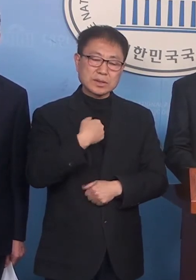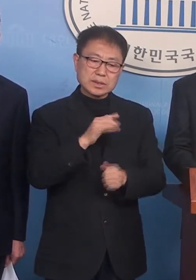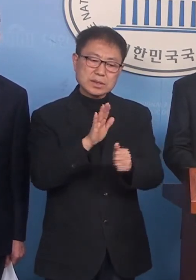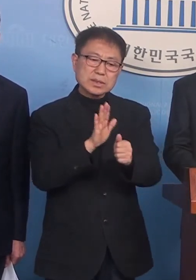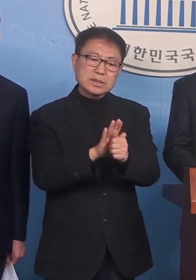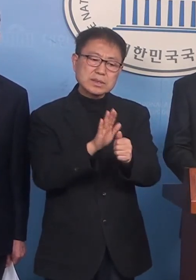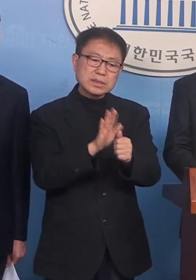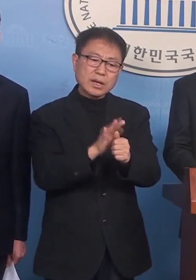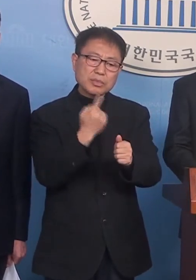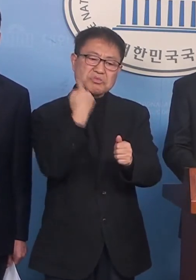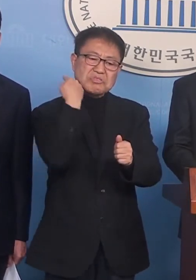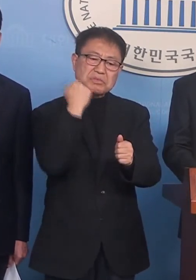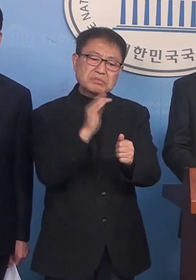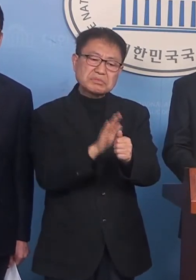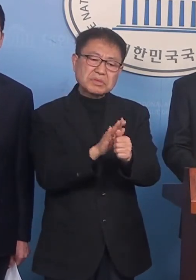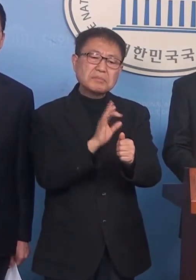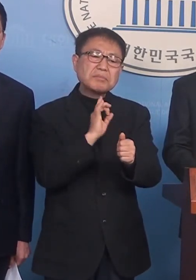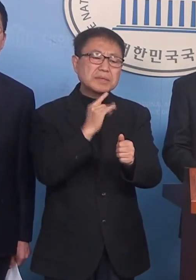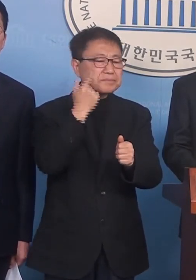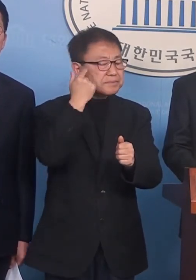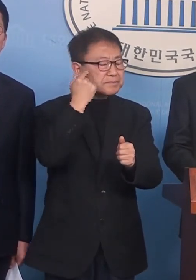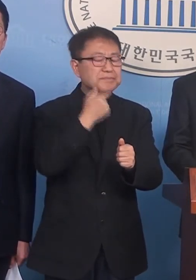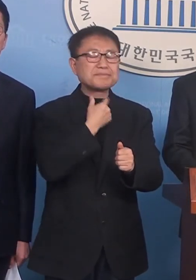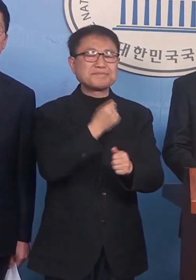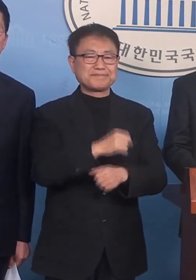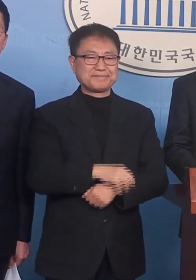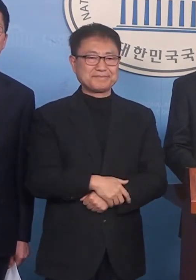응원군에 머물고 싶었습니다.